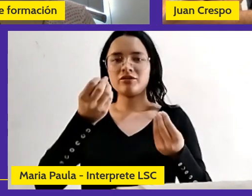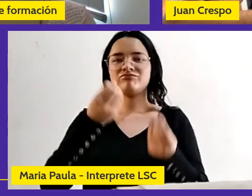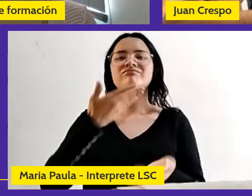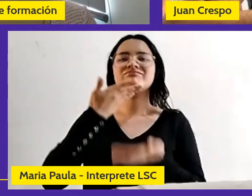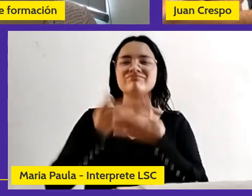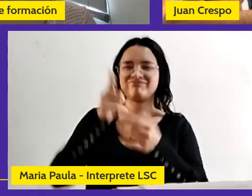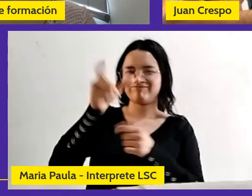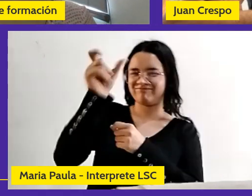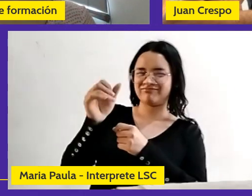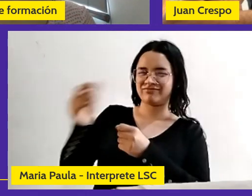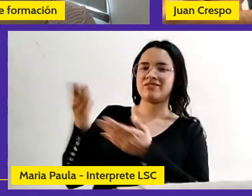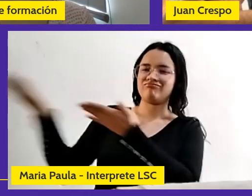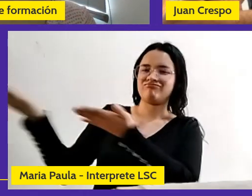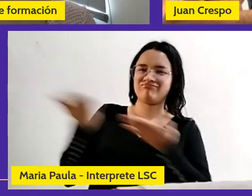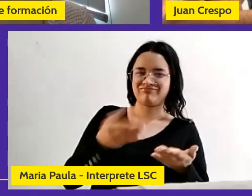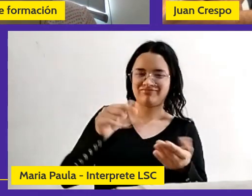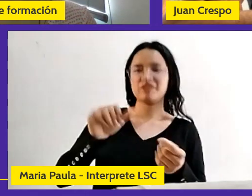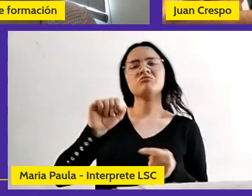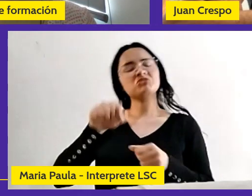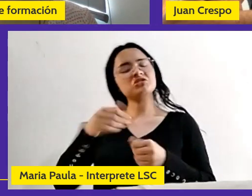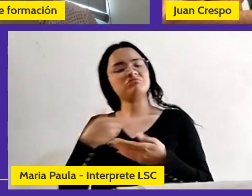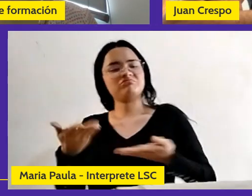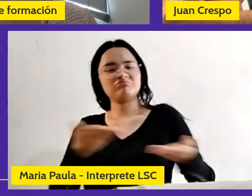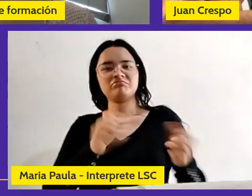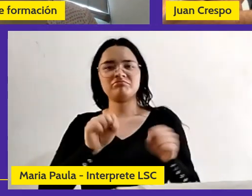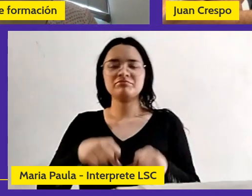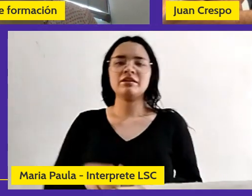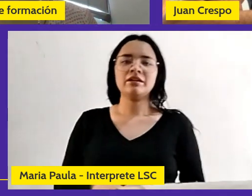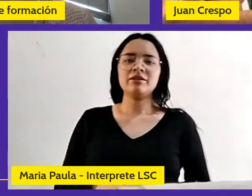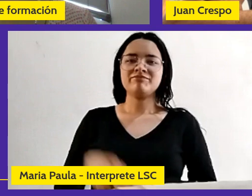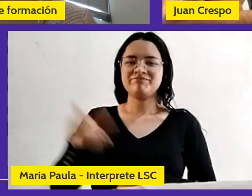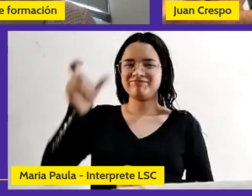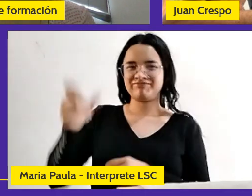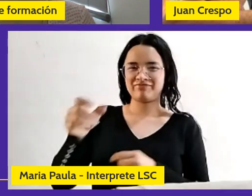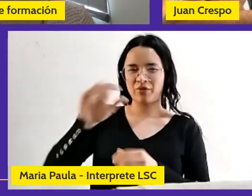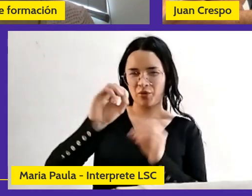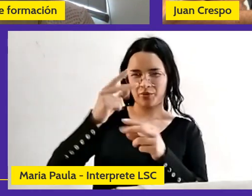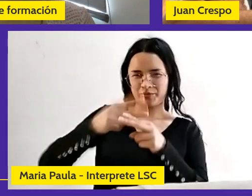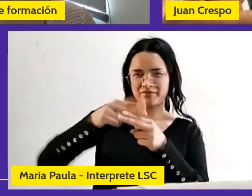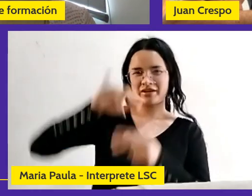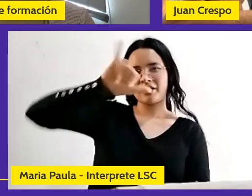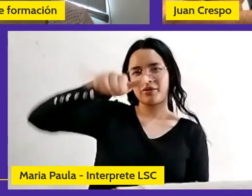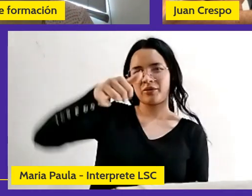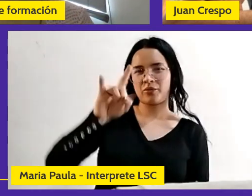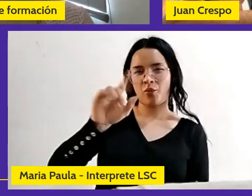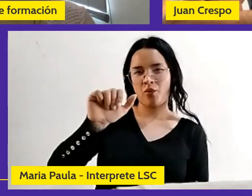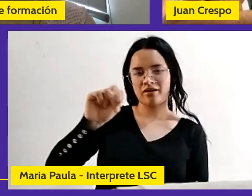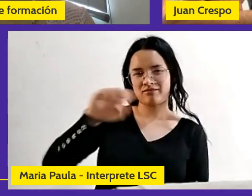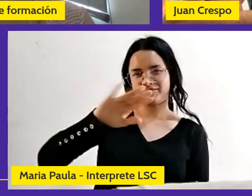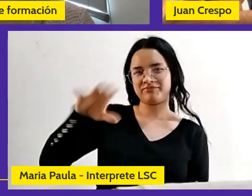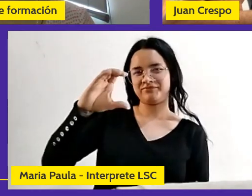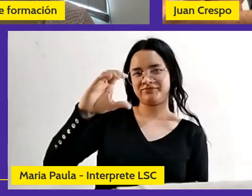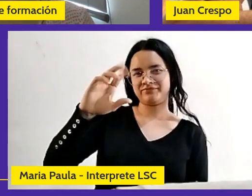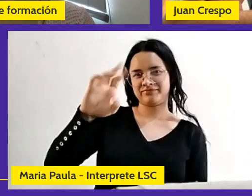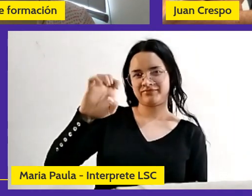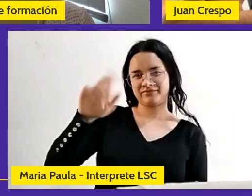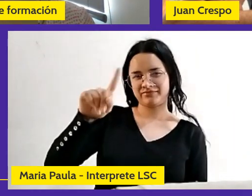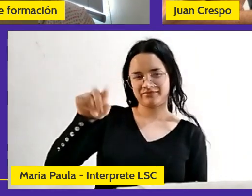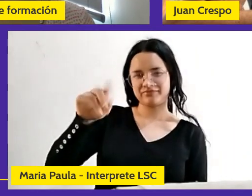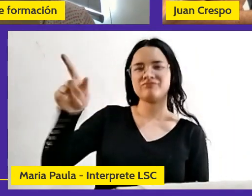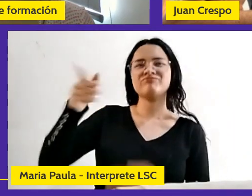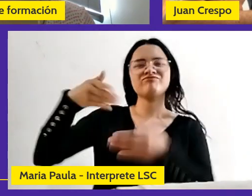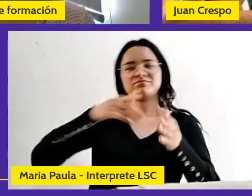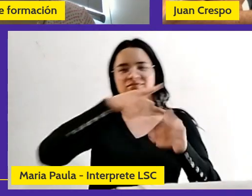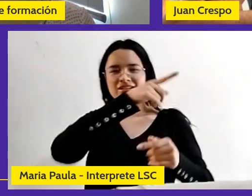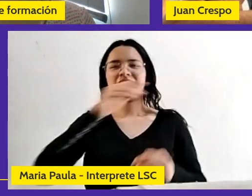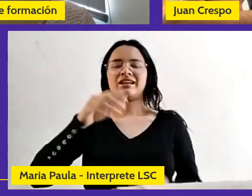compartir un poco de su experiencia y de su conocimiento, que es Juan Crespo. Él es de Argentina y es un productor con más de 20 años de